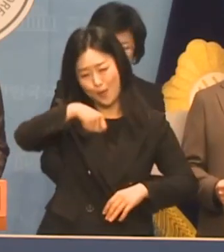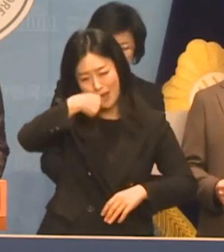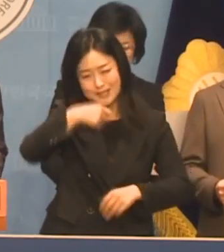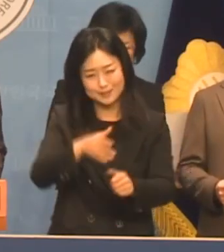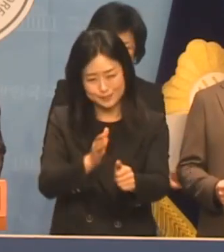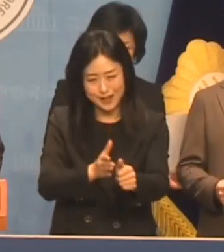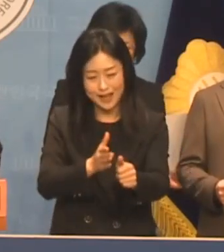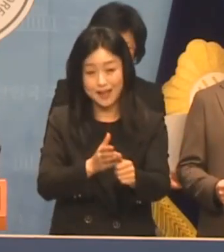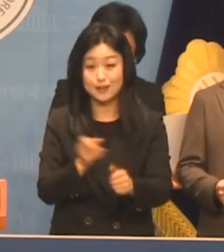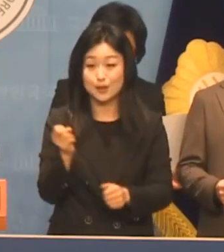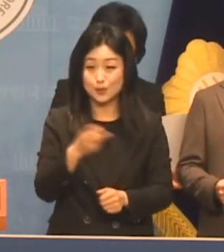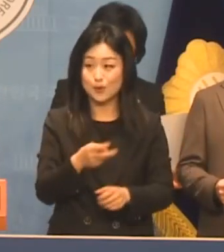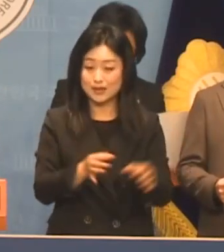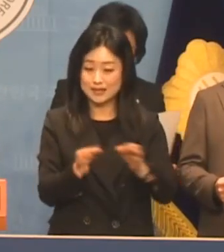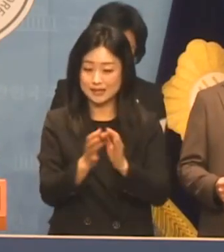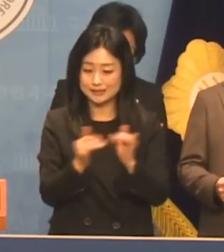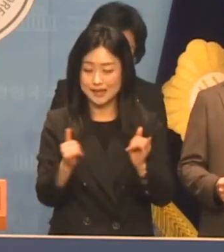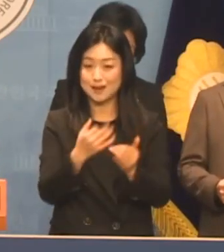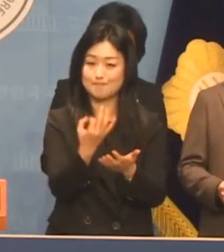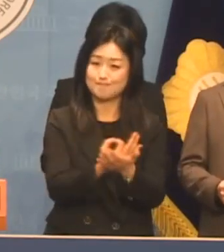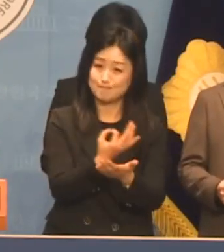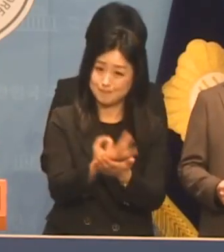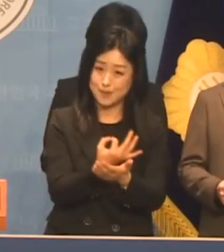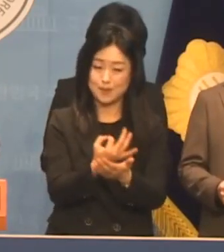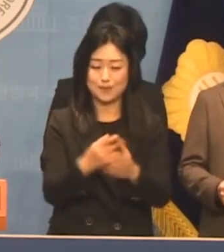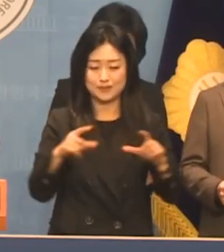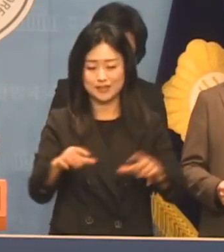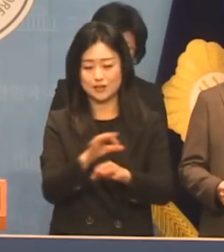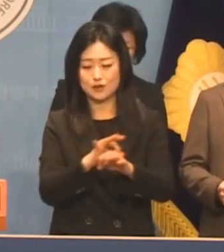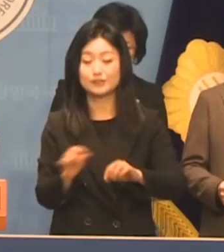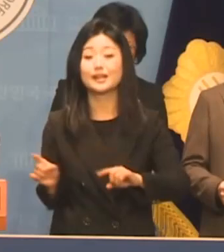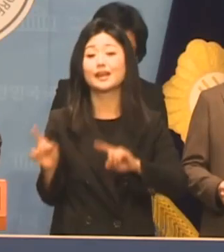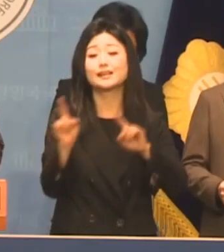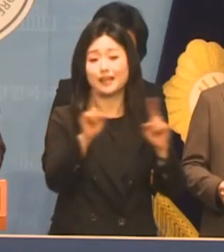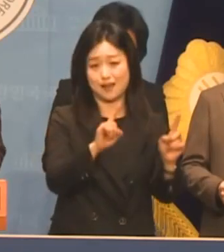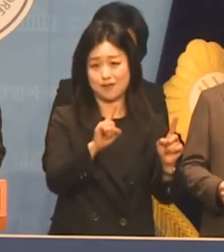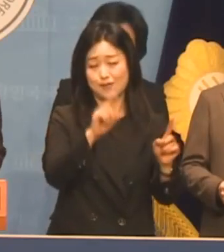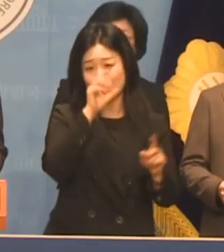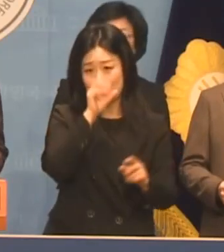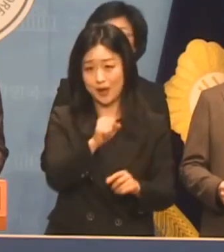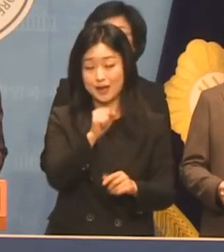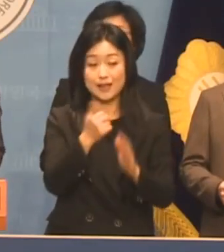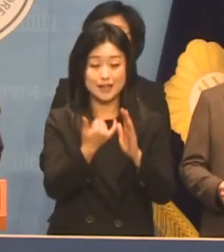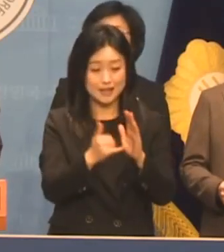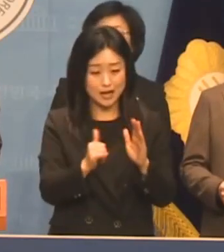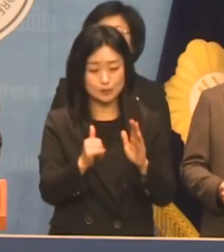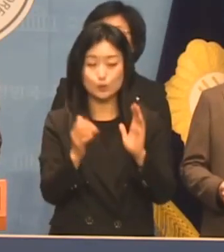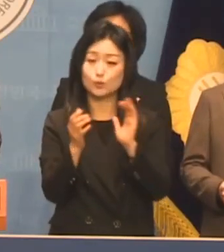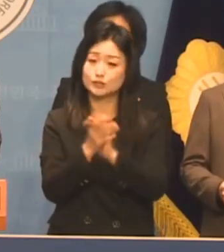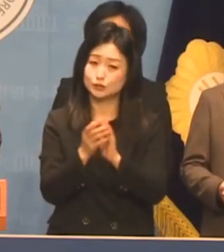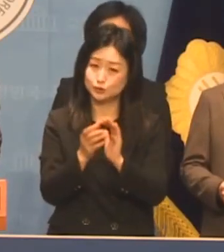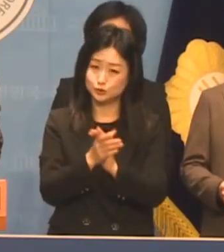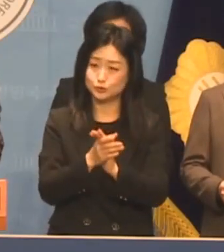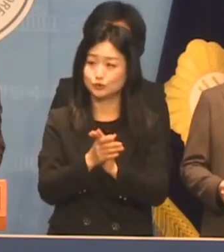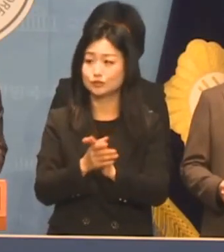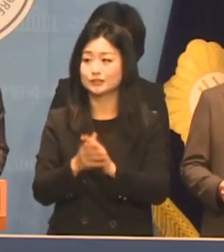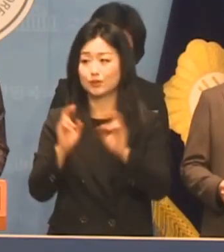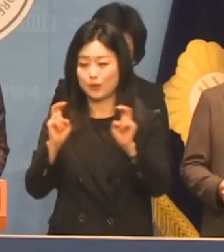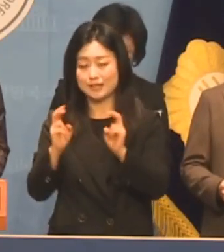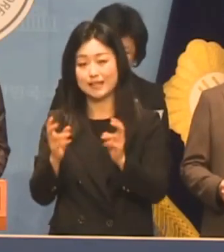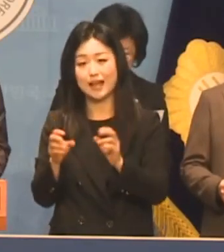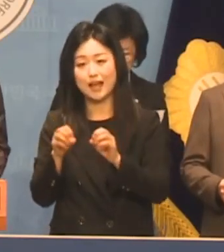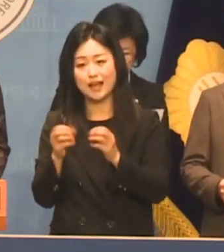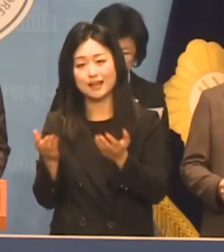소상공인분들의 생계를 지키고 지역 경제를 살리는 길이기도 합니다. 사랑하는 가족, 친구, 직장